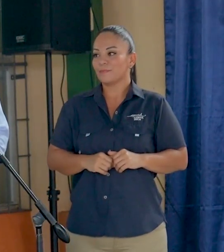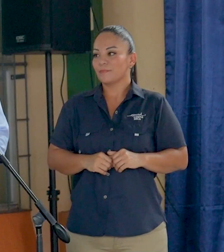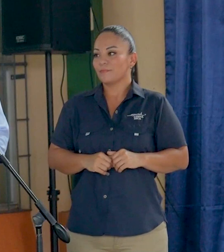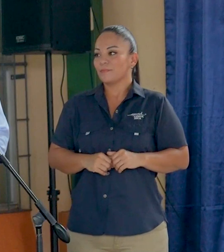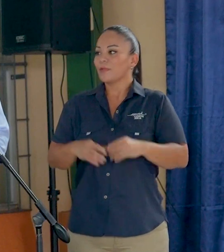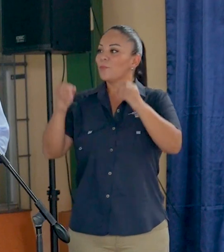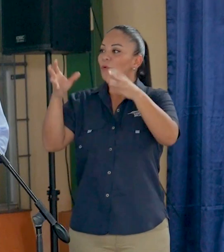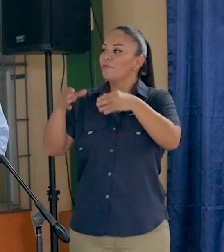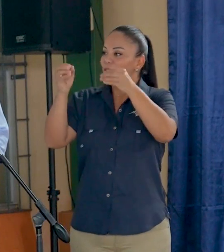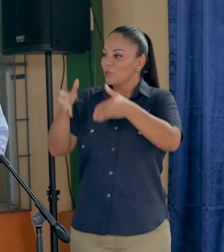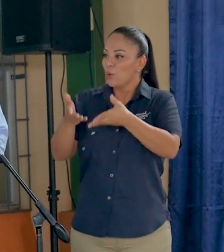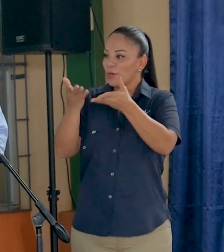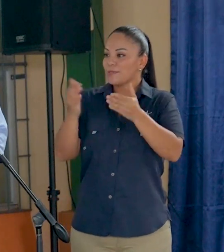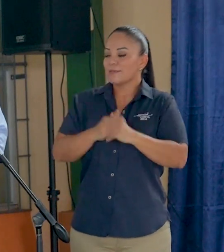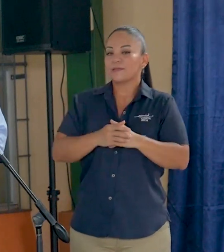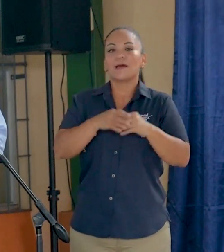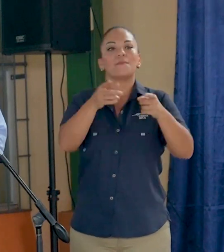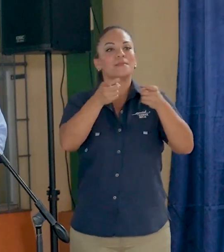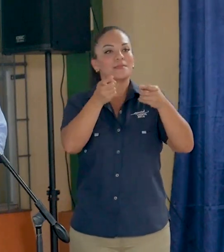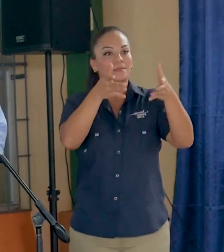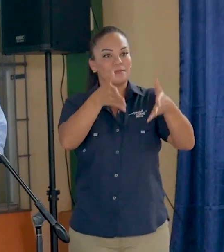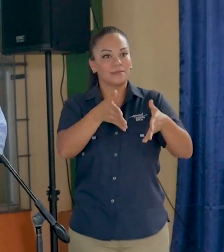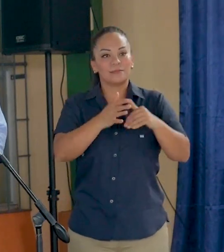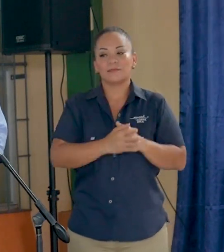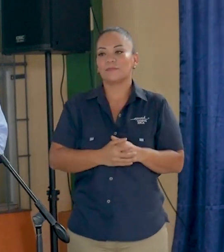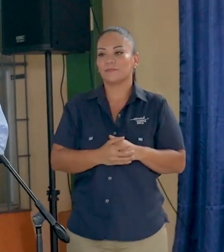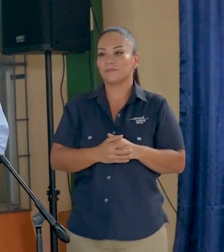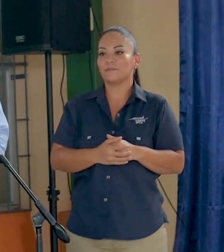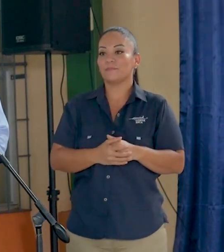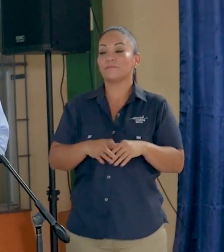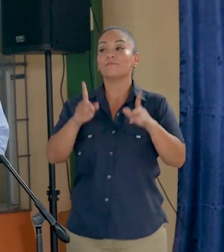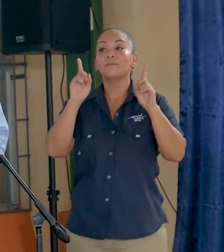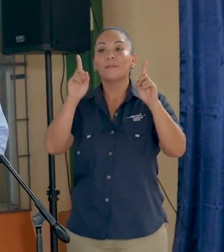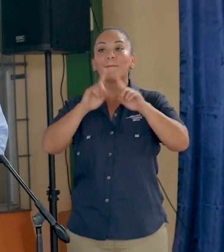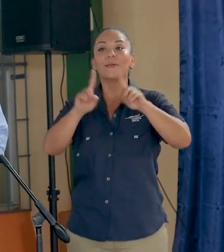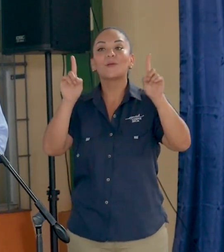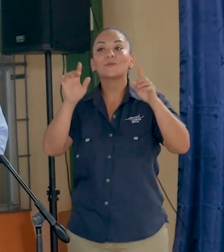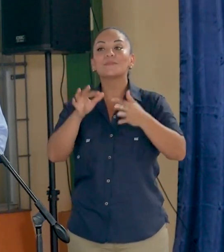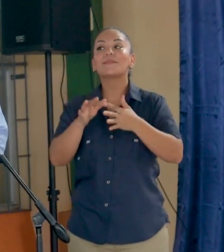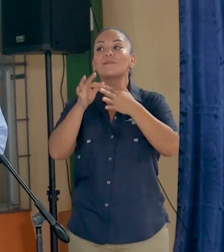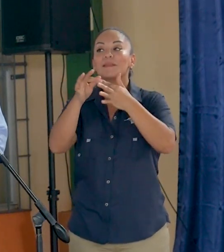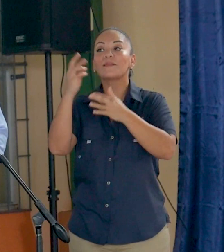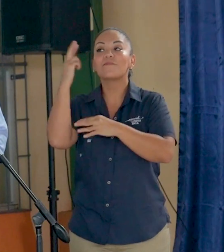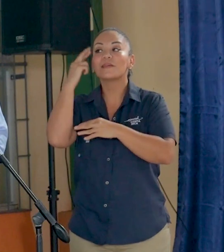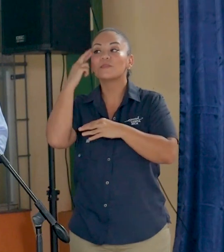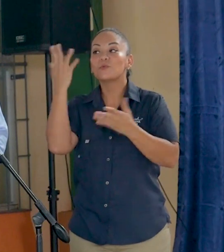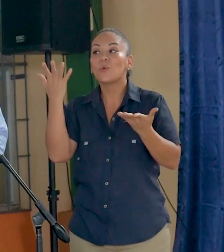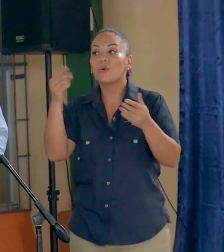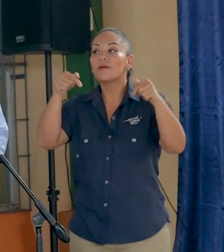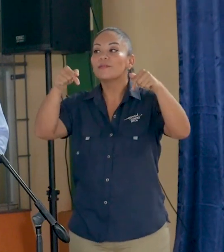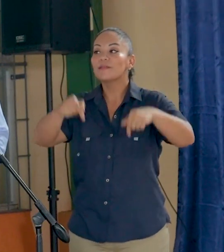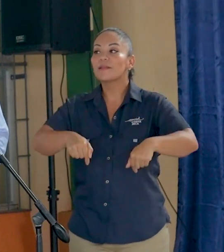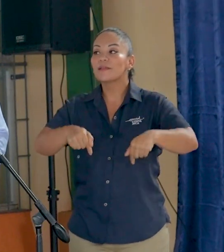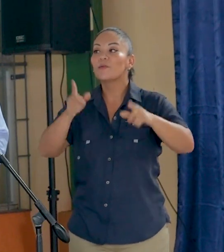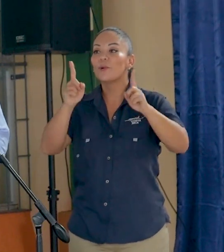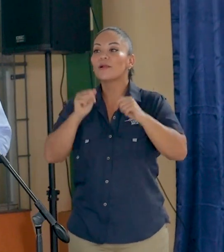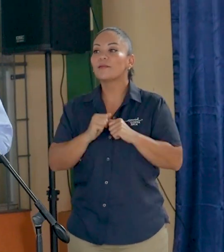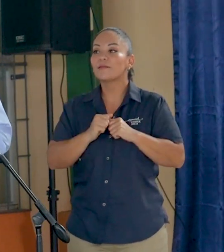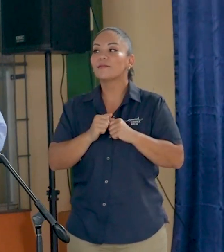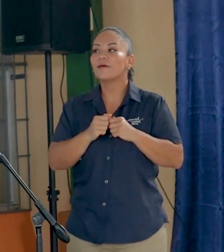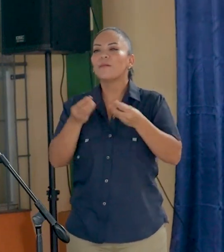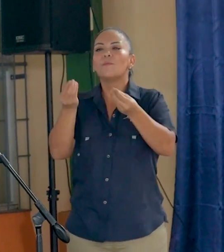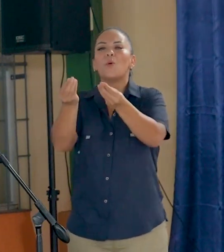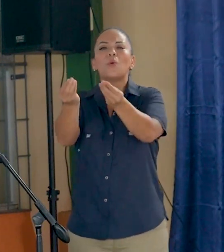Personal docente, personal administrativo, pero sobre todo la razón por la que estamos aquí son